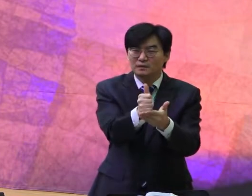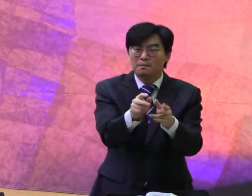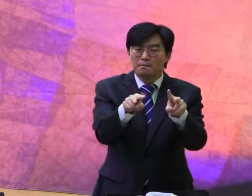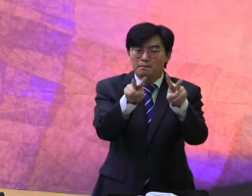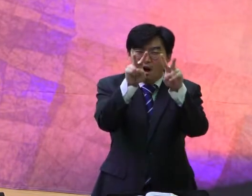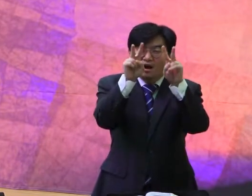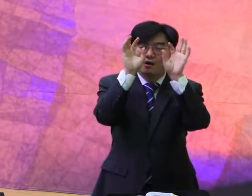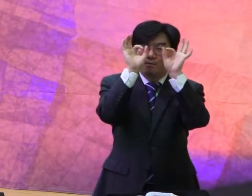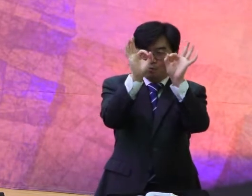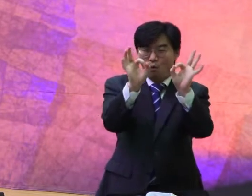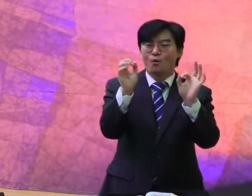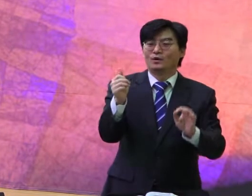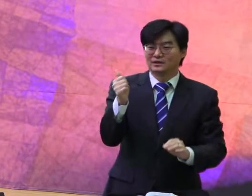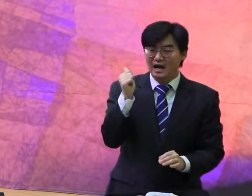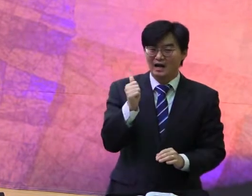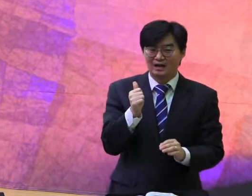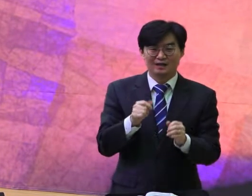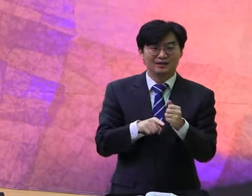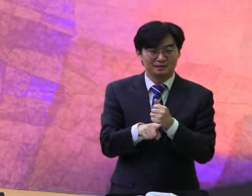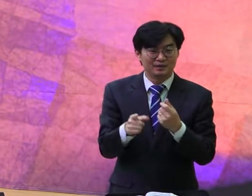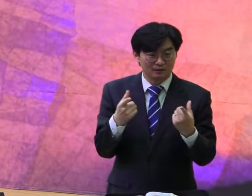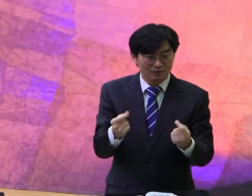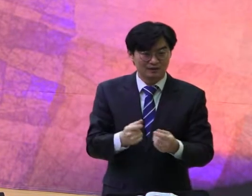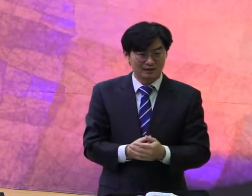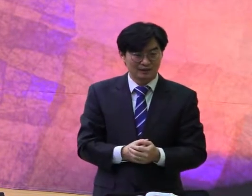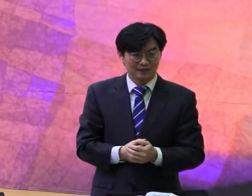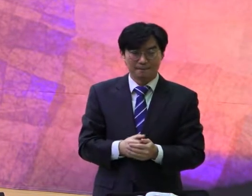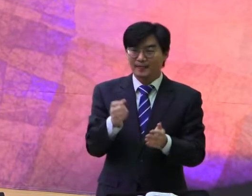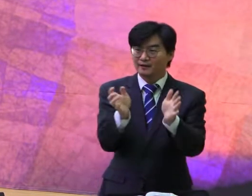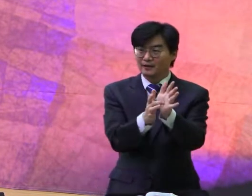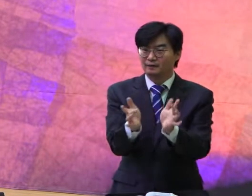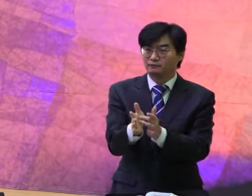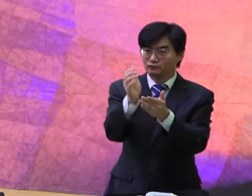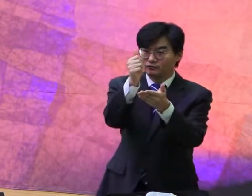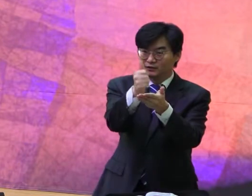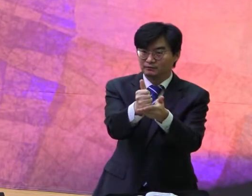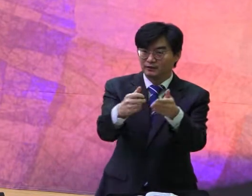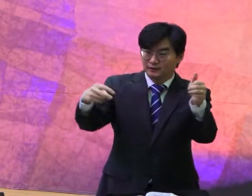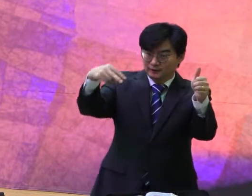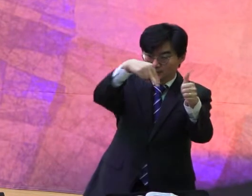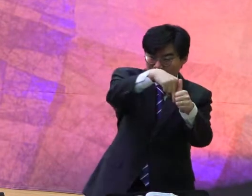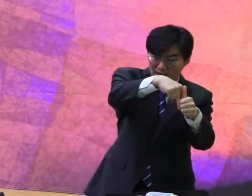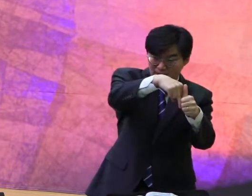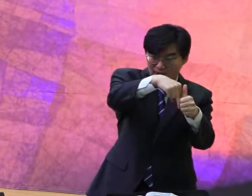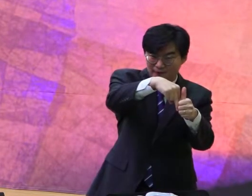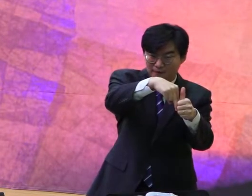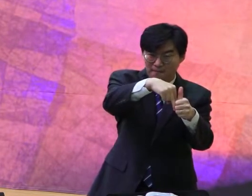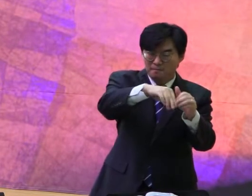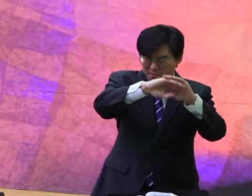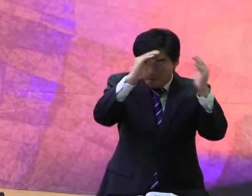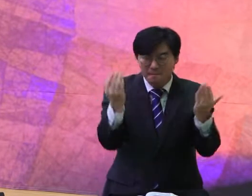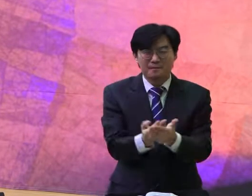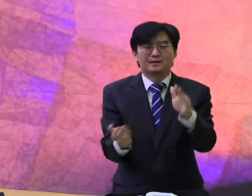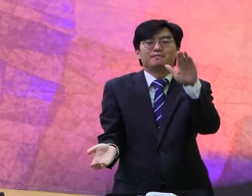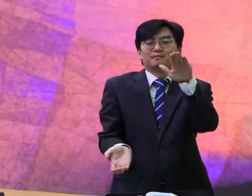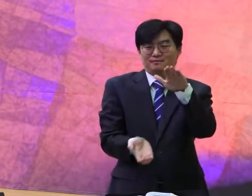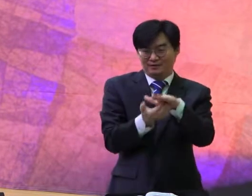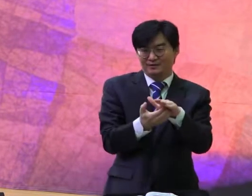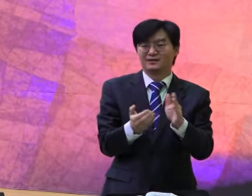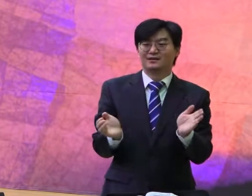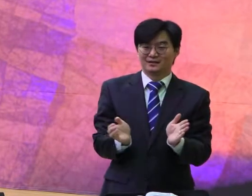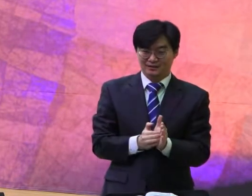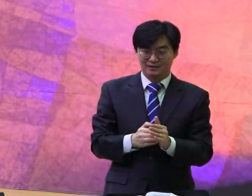십자가에서 온전한 승리를 단번에 이루신 예수님을 바라보라, 그것이 십자가의 신앙이다 하는 것입니다.